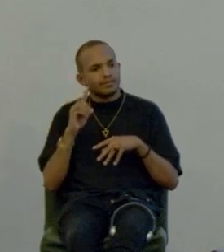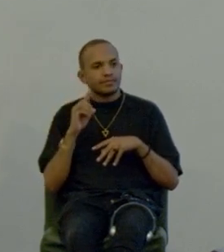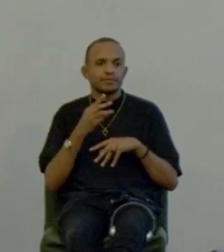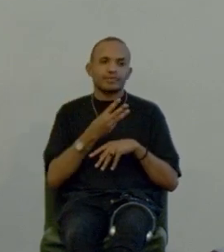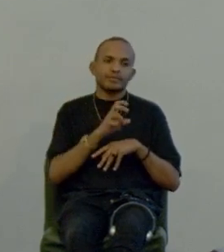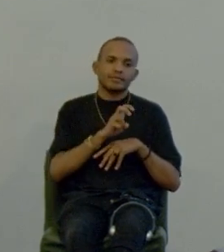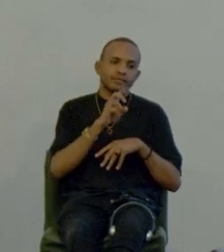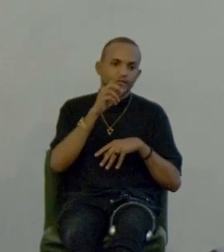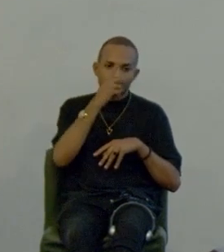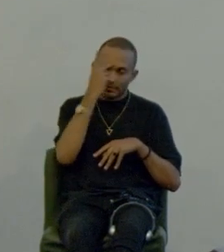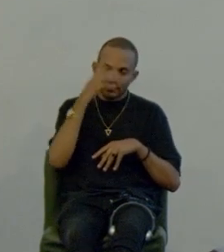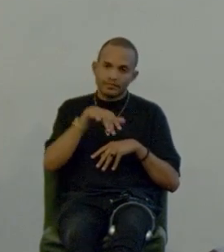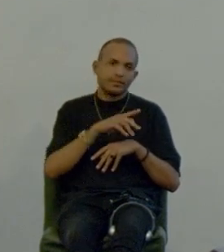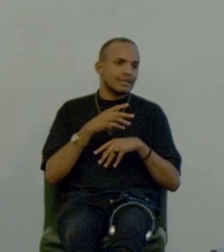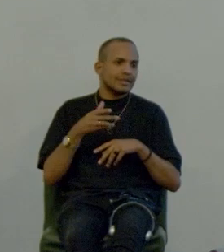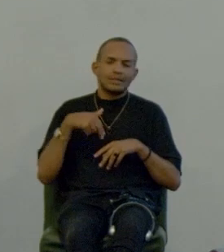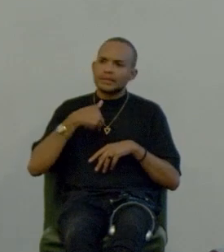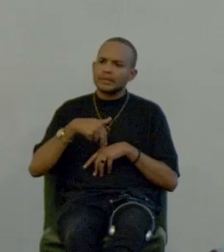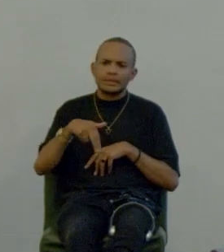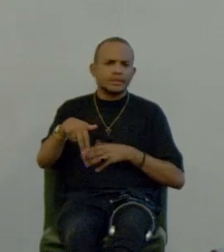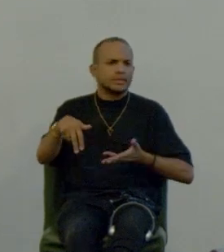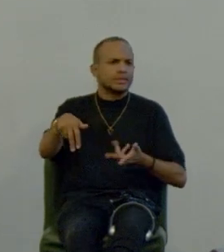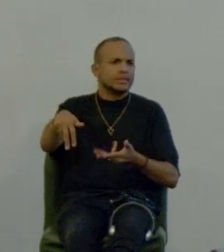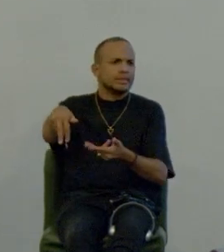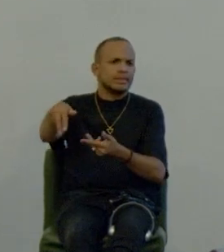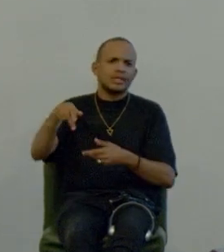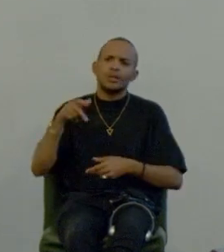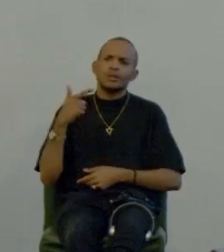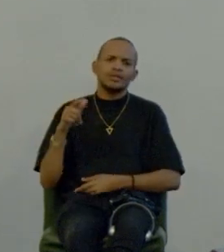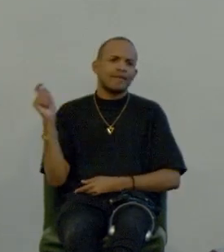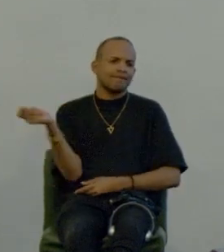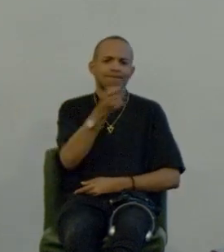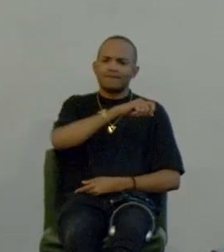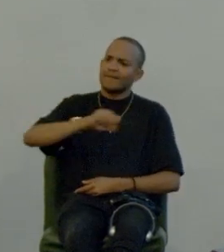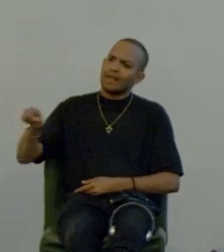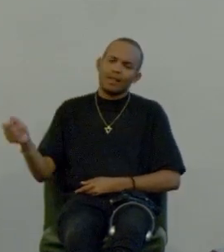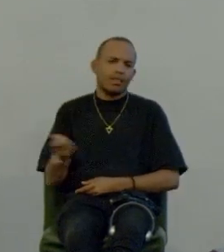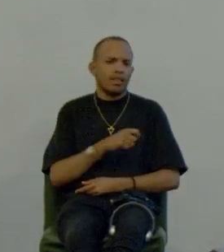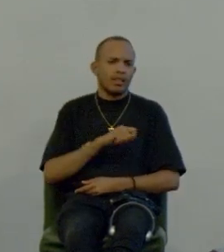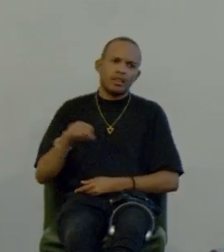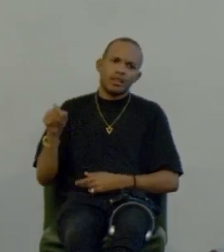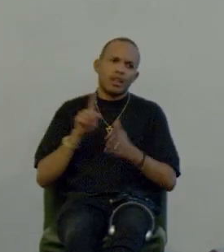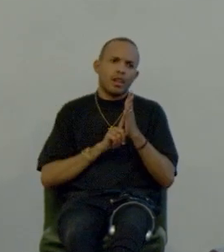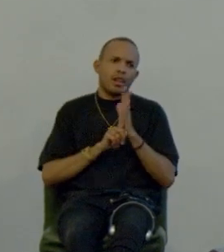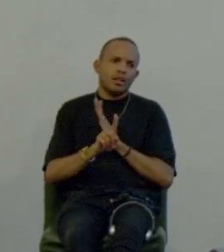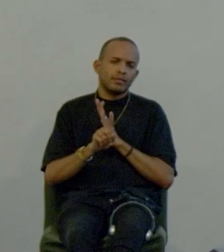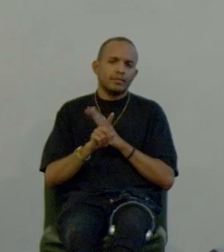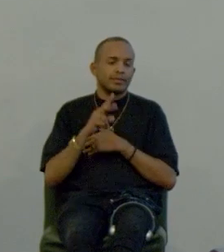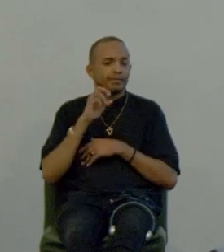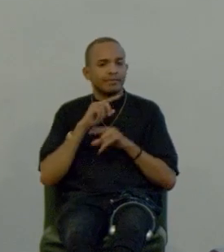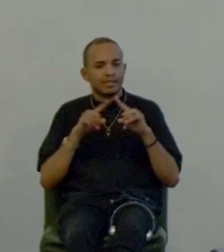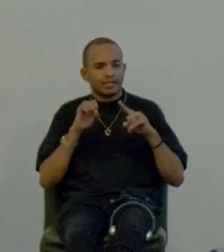35 pessoas. Ele estava andando muito rápido, né? Ele não estava com o facão ali, com o terçado, né? Abrindo o caminho no meio da floresta, né? E se a gente